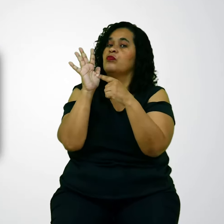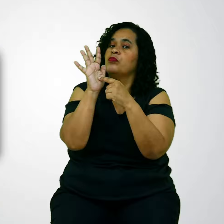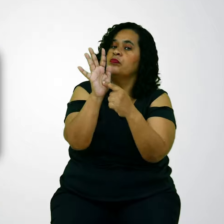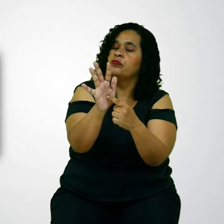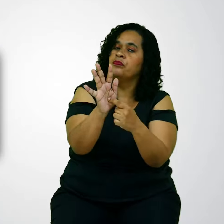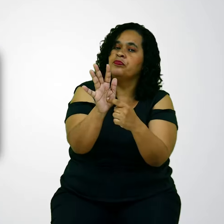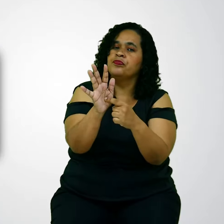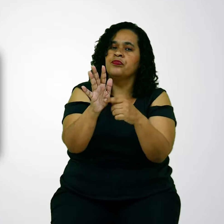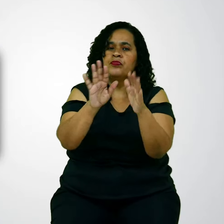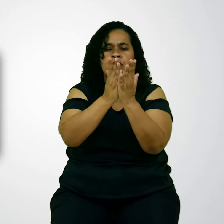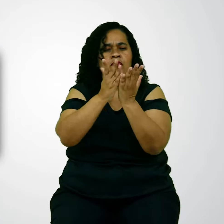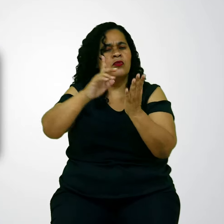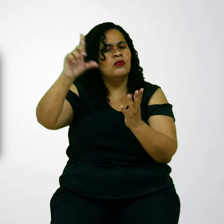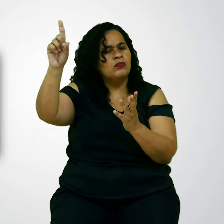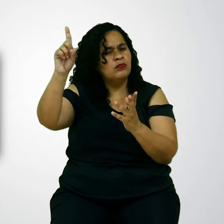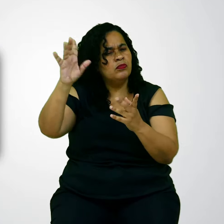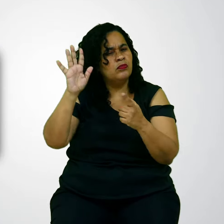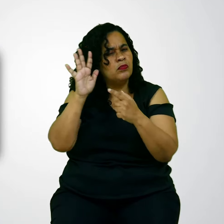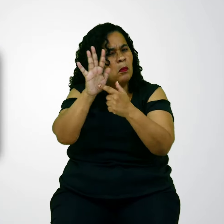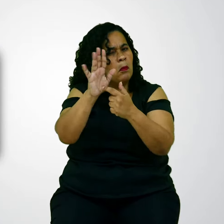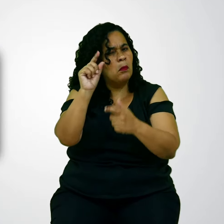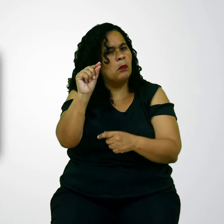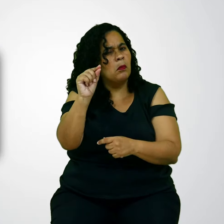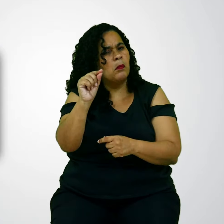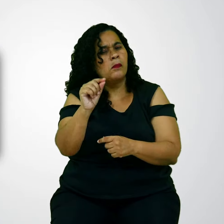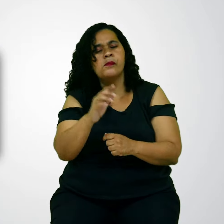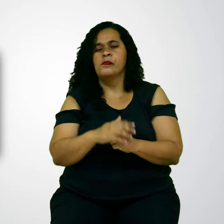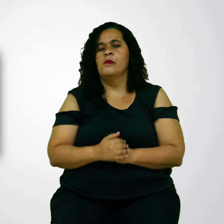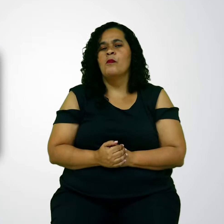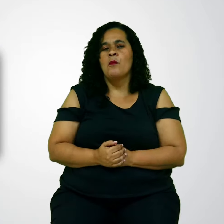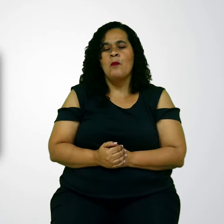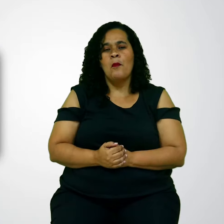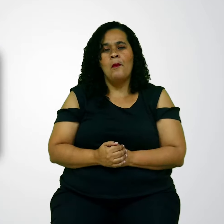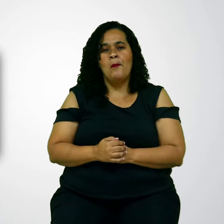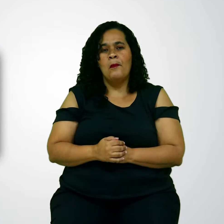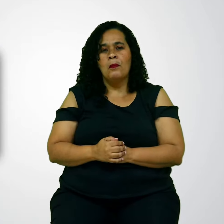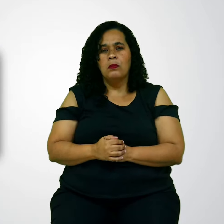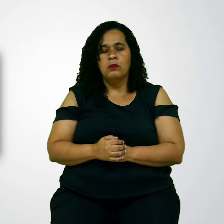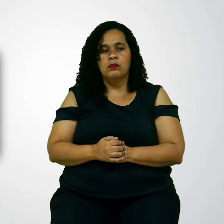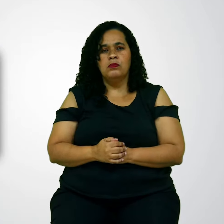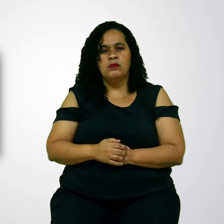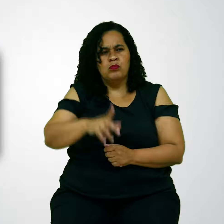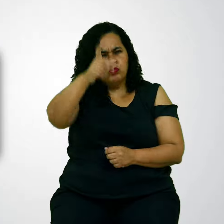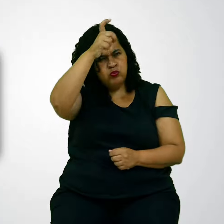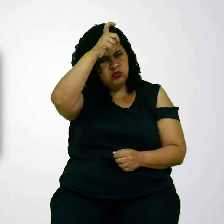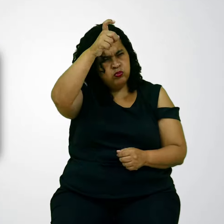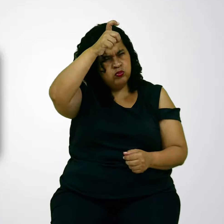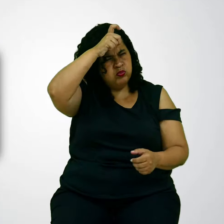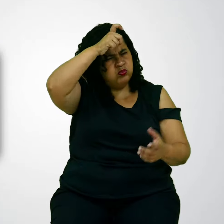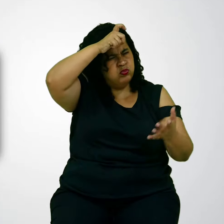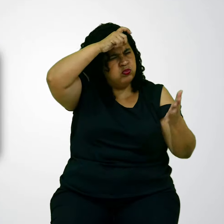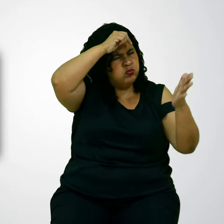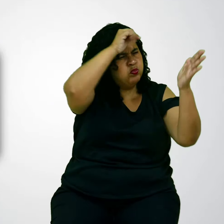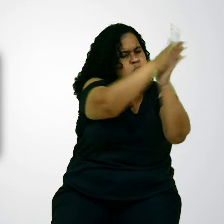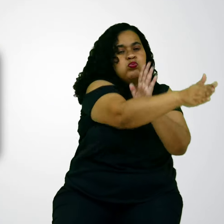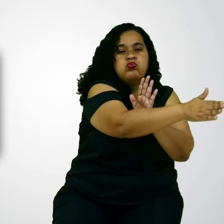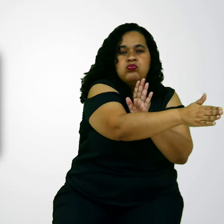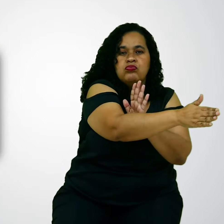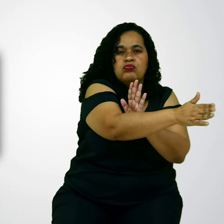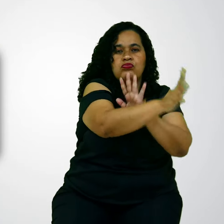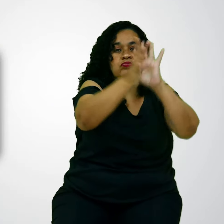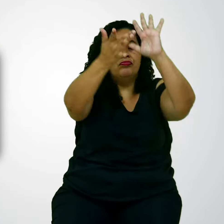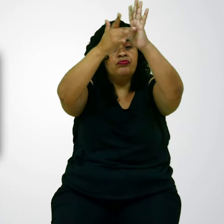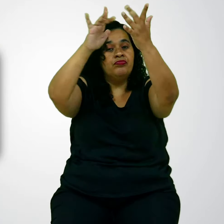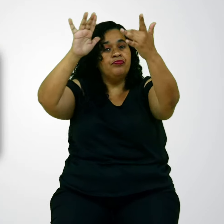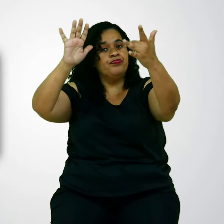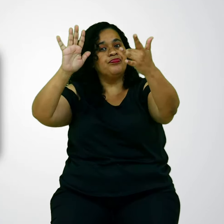vão dizer que quem dominava esse reino foge, que é Satanás. Jesus assume este reino. Então